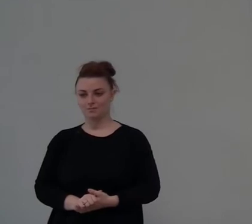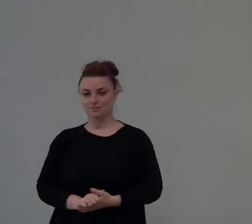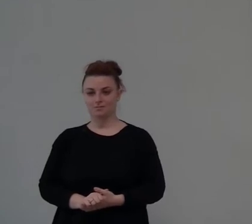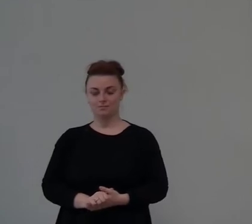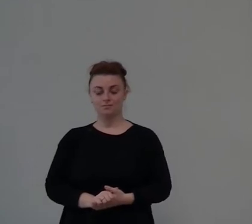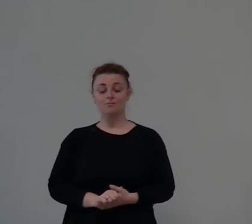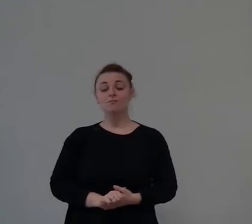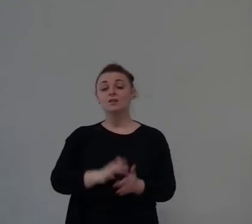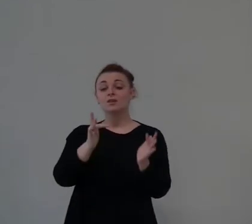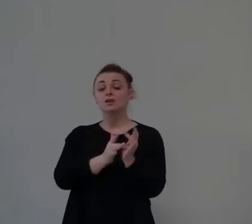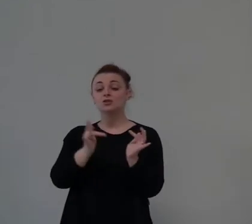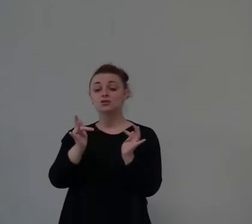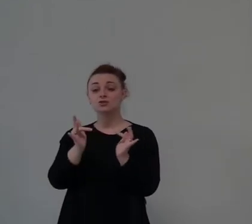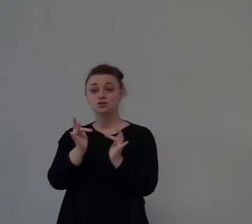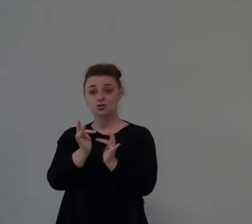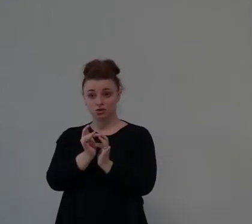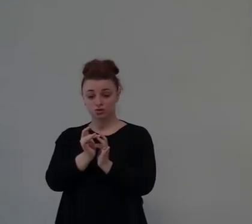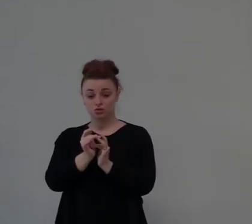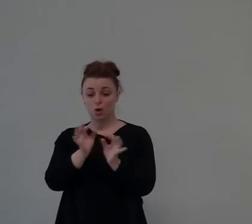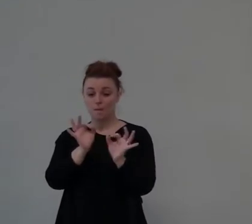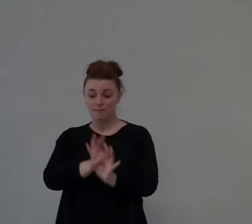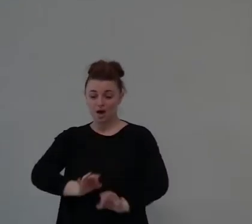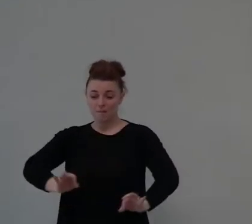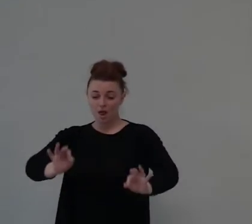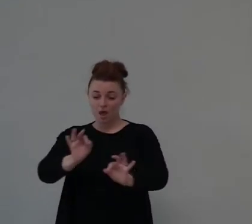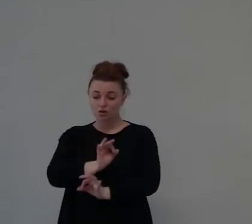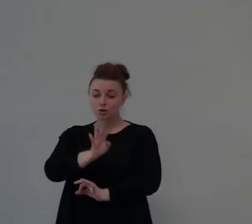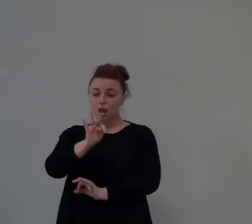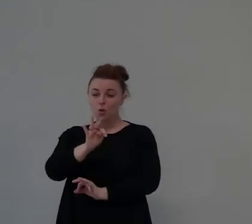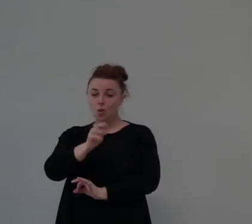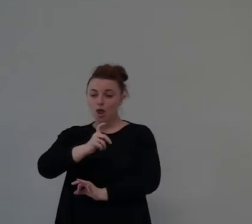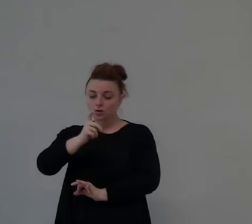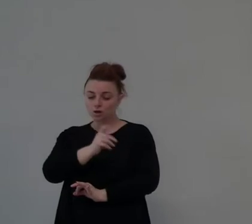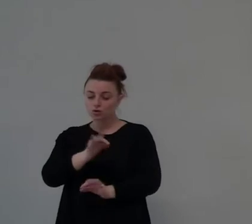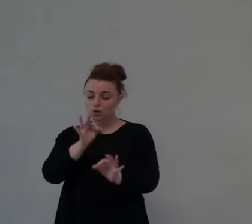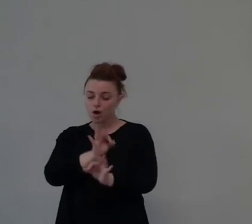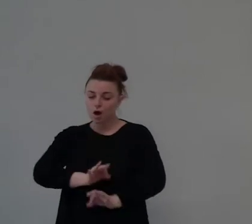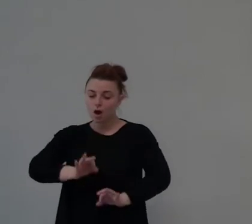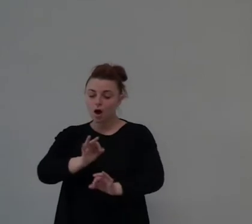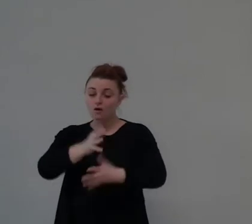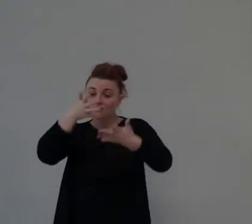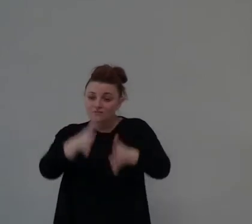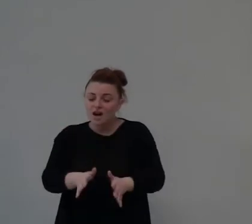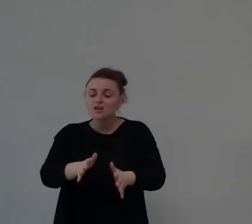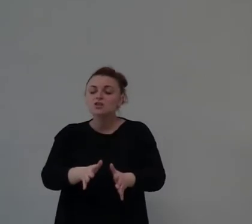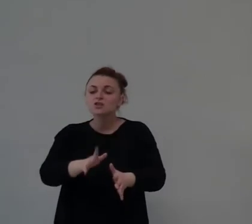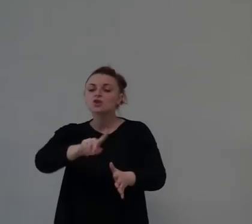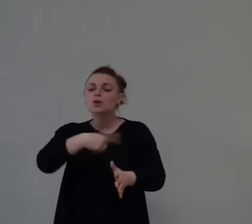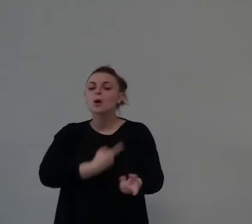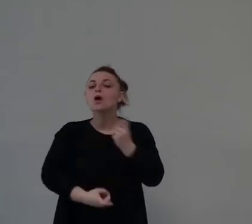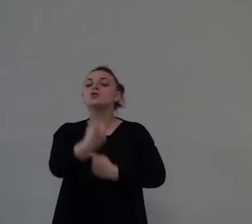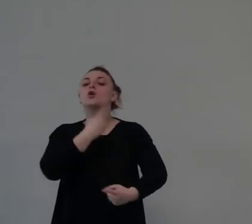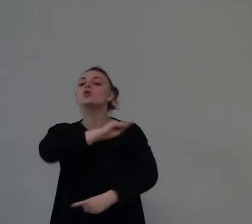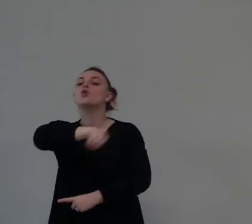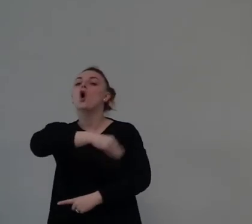Gesù, dopo questa preparazione, dopo questi 40 giorni di preparazione, tornerà nel mondo. Gesù era sempre vissuto nel